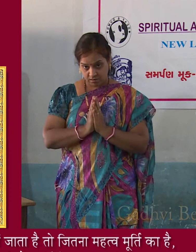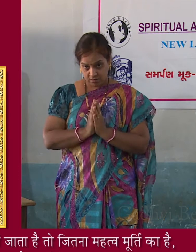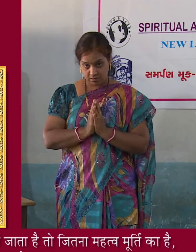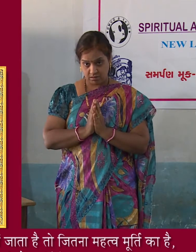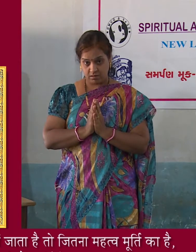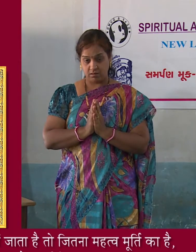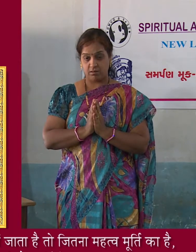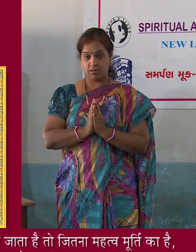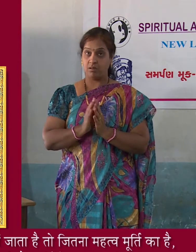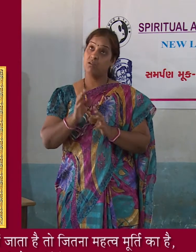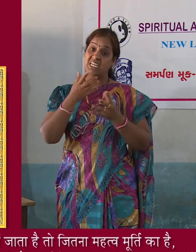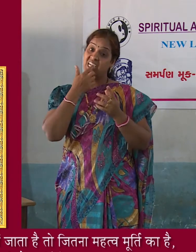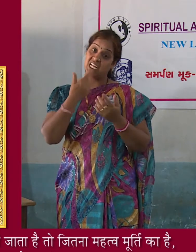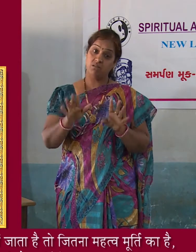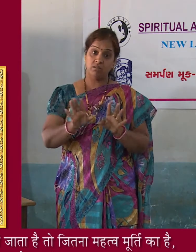पूजा हो जाती है,